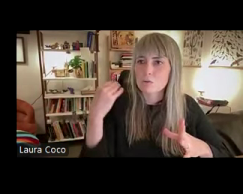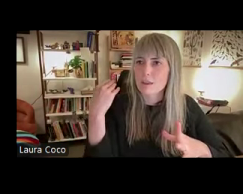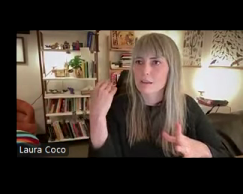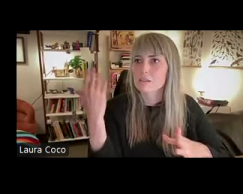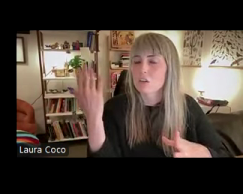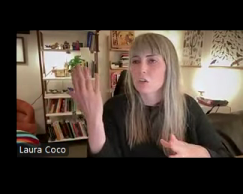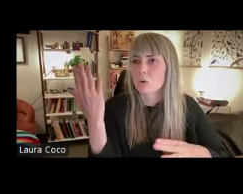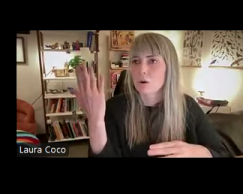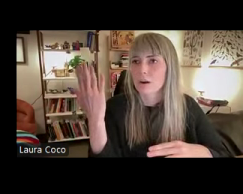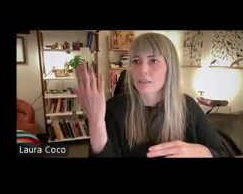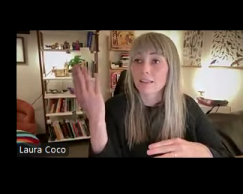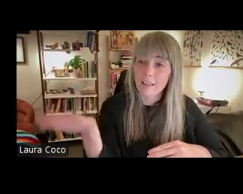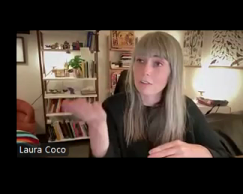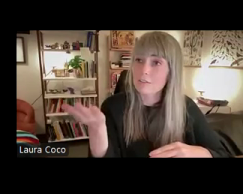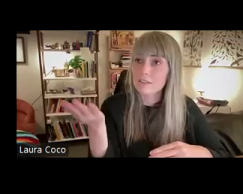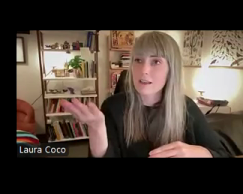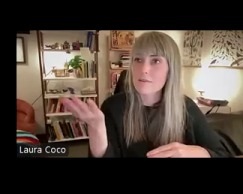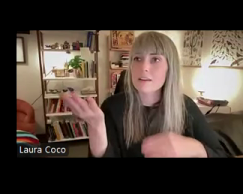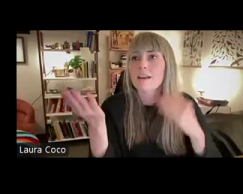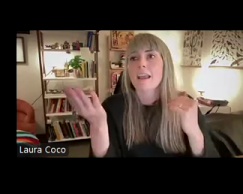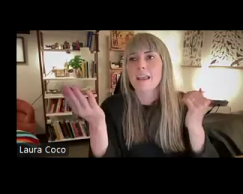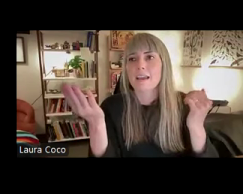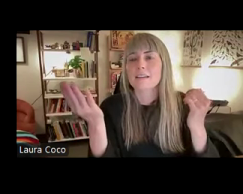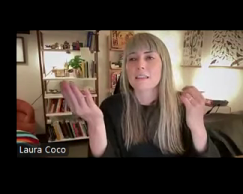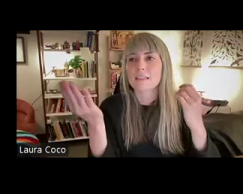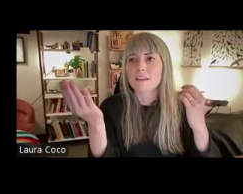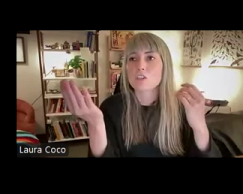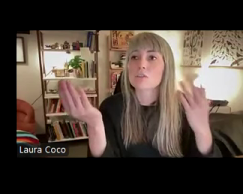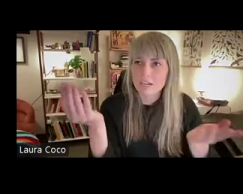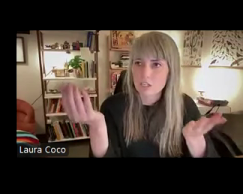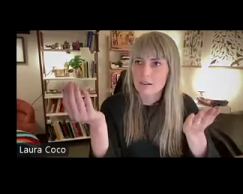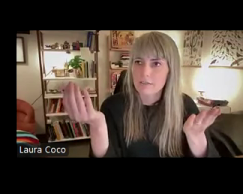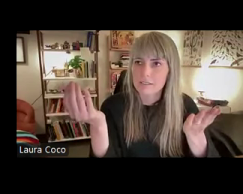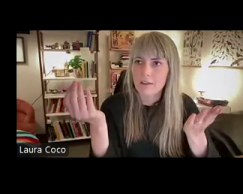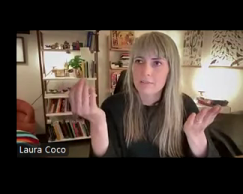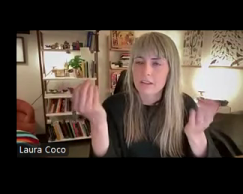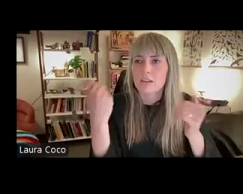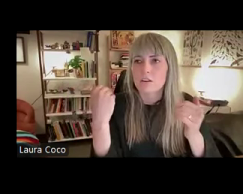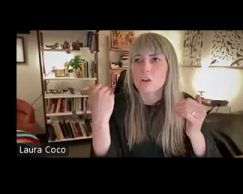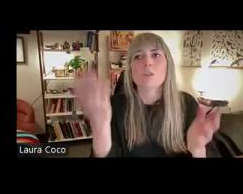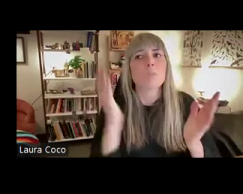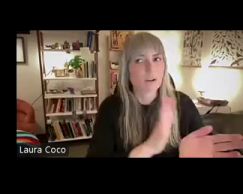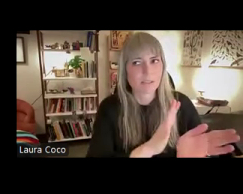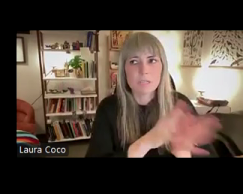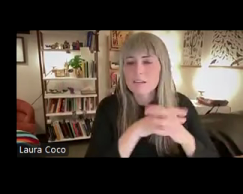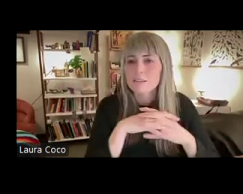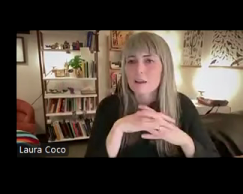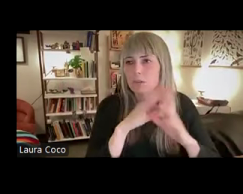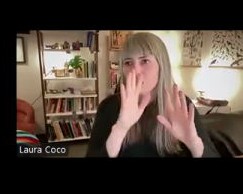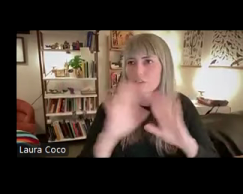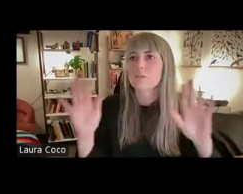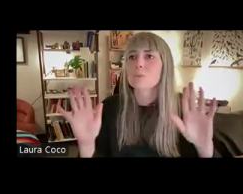a su audición. Entonces, tiene que ver con dos cosas: el nivel del sonido y la duración de ese